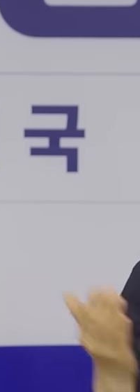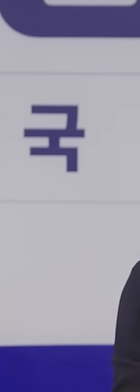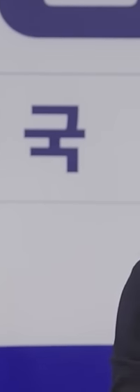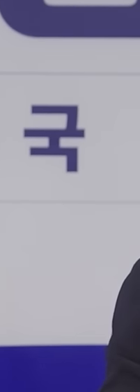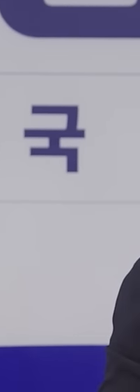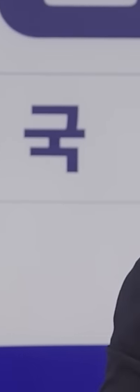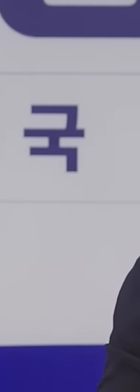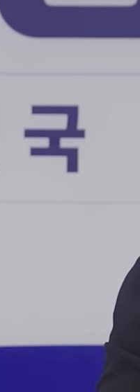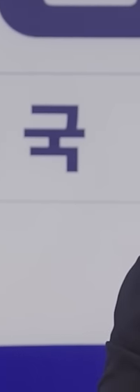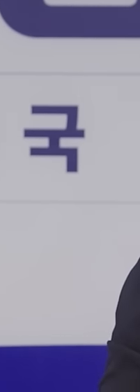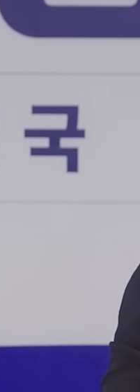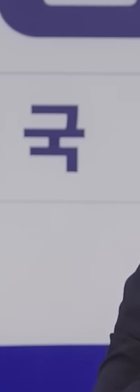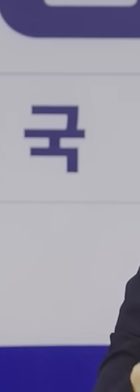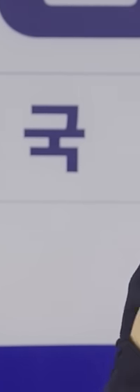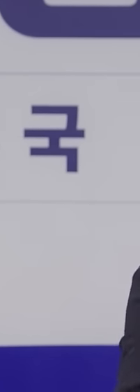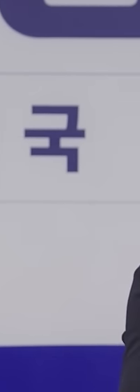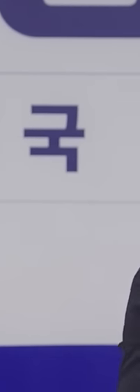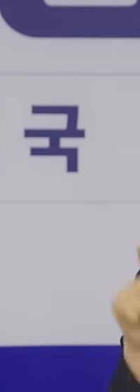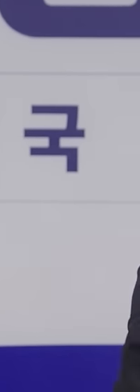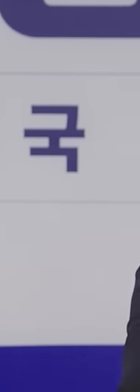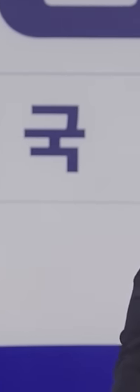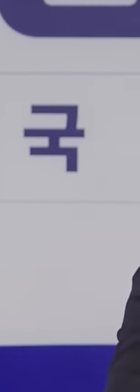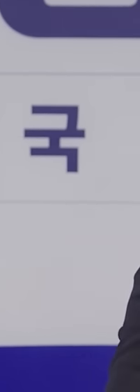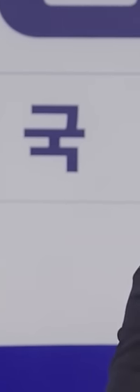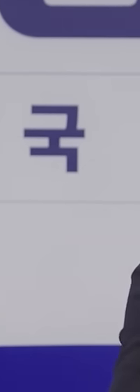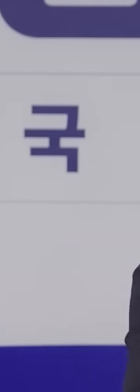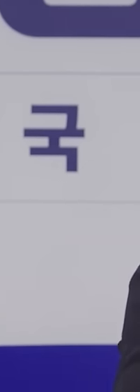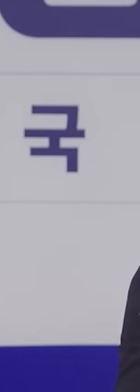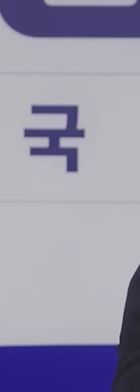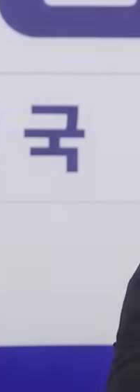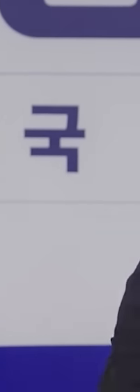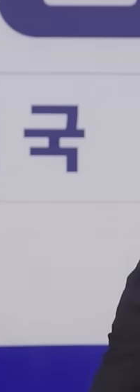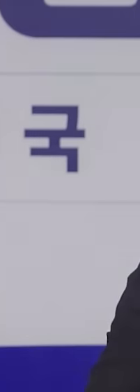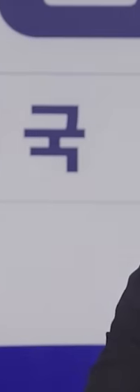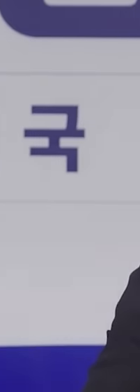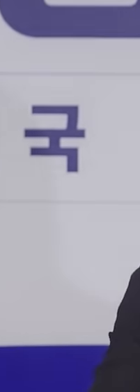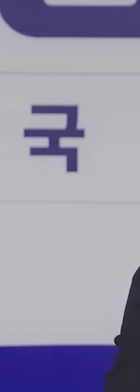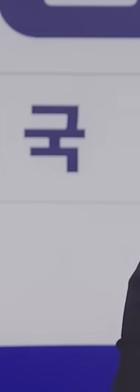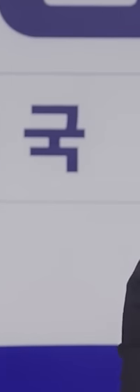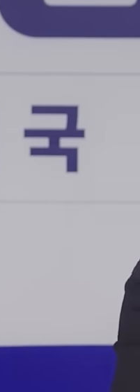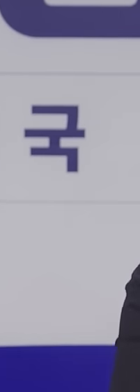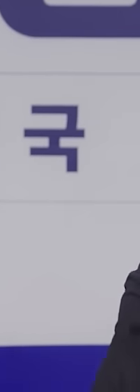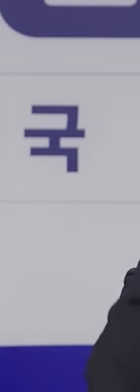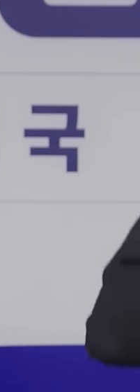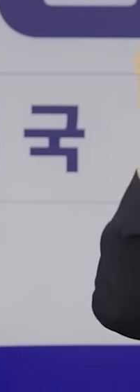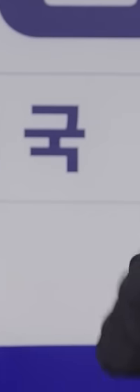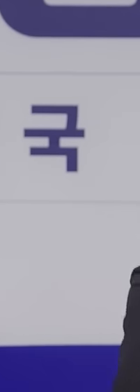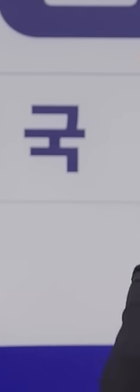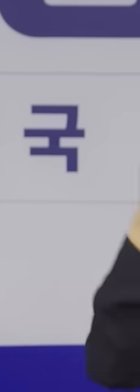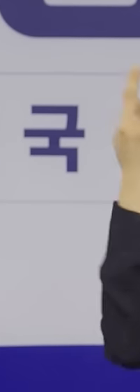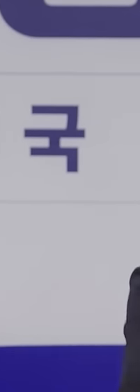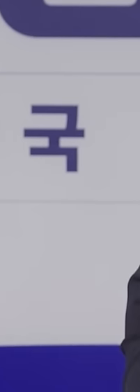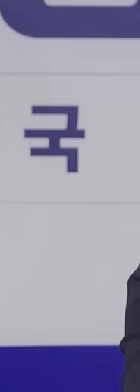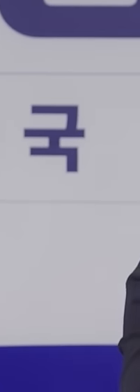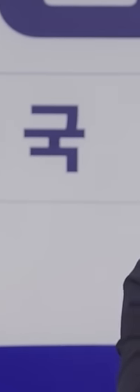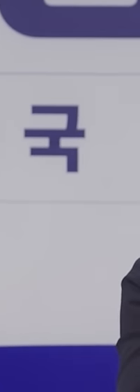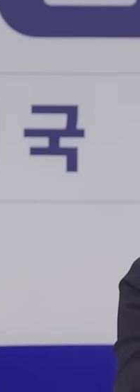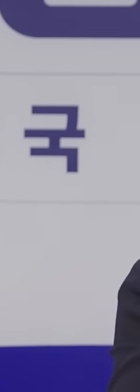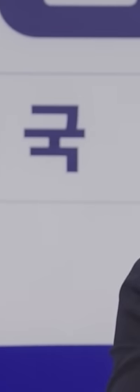이렇게 살 수는 없습니다. 절망의 오늘을 희망의 내일로 바꿀 수만